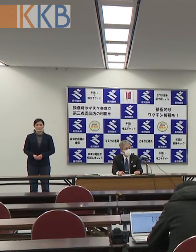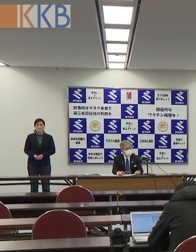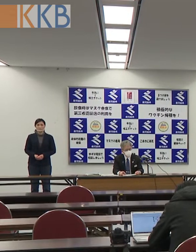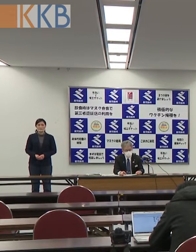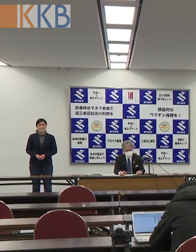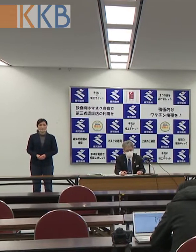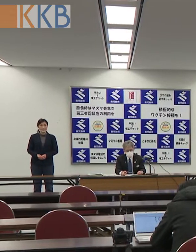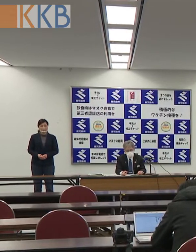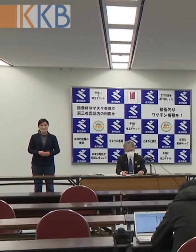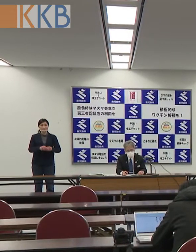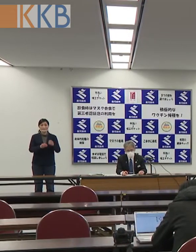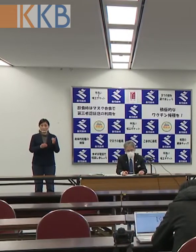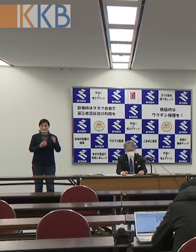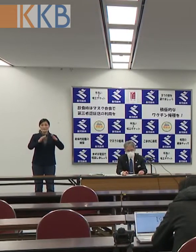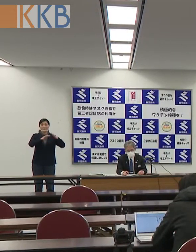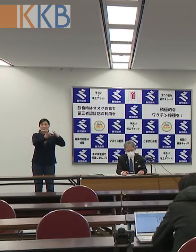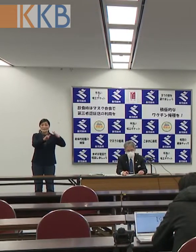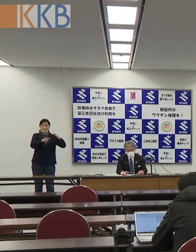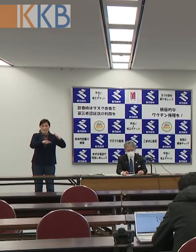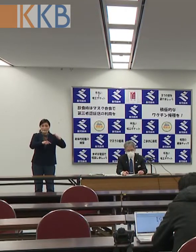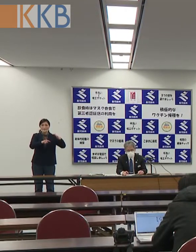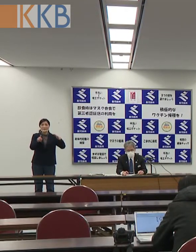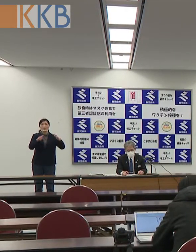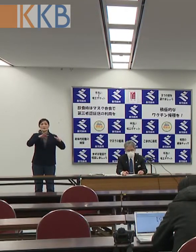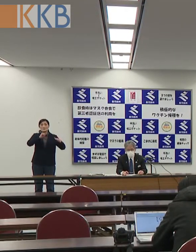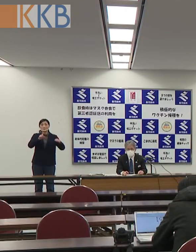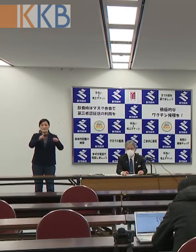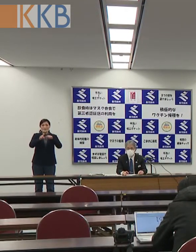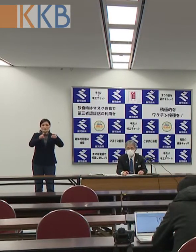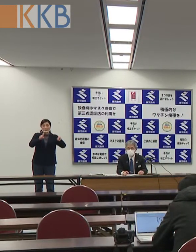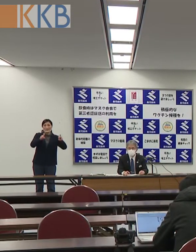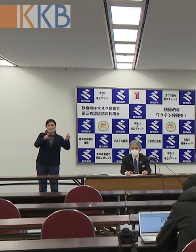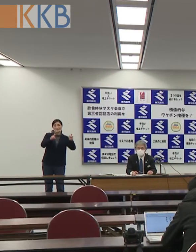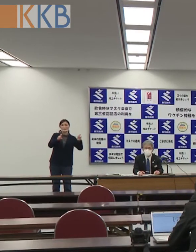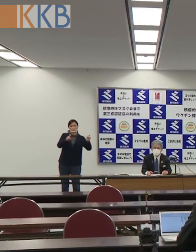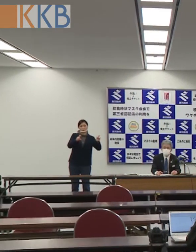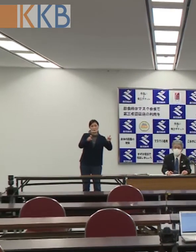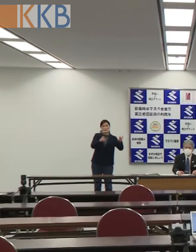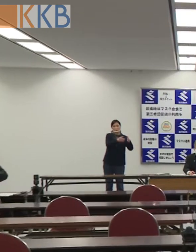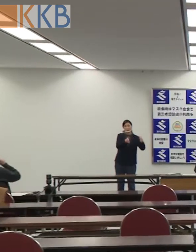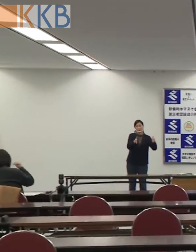親族につきましては10代から30代となっております。